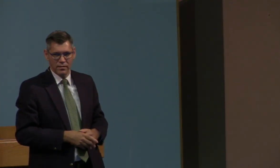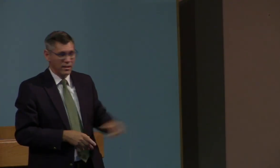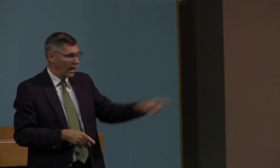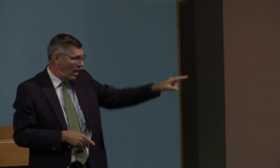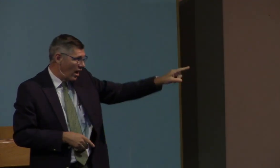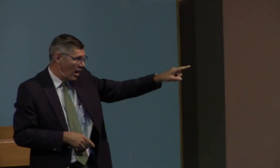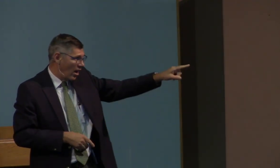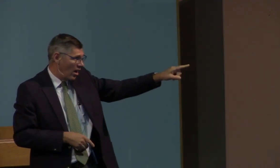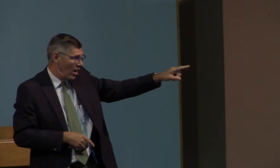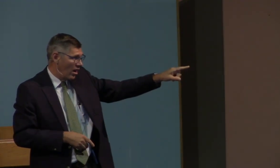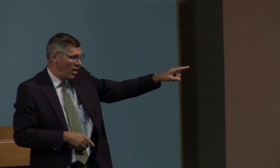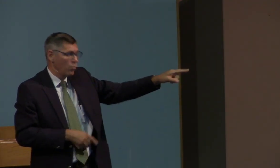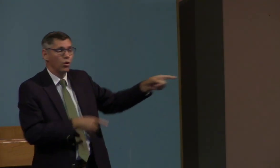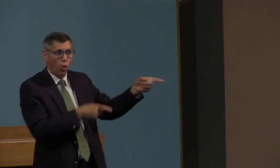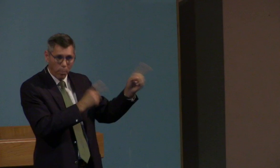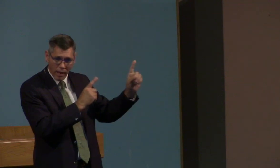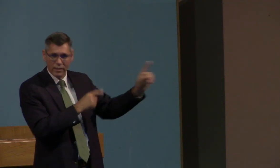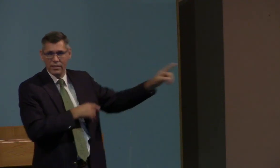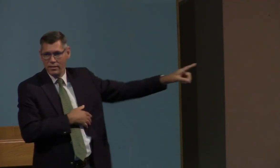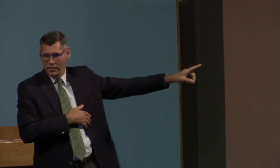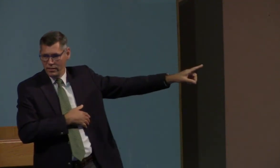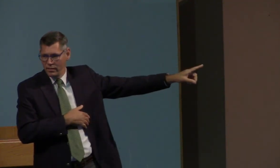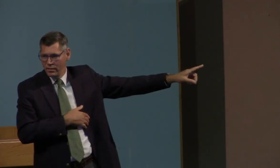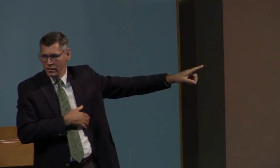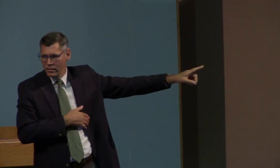julle moet oppas.